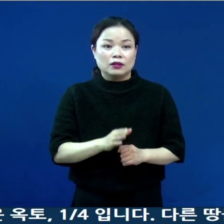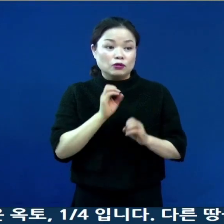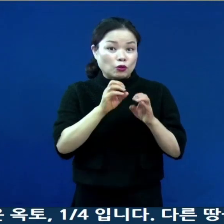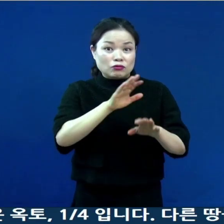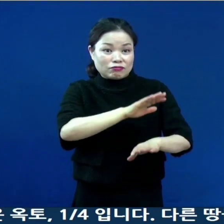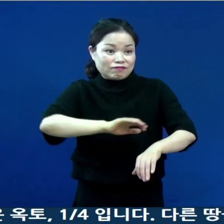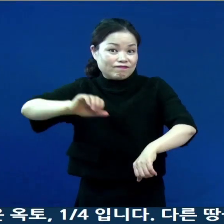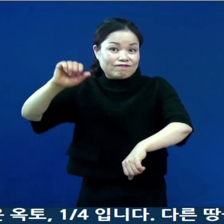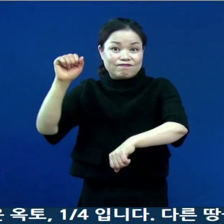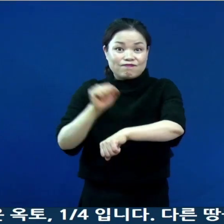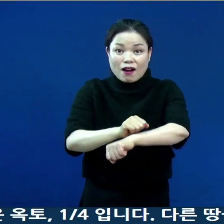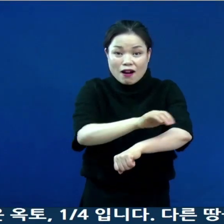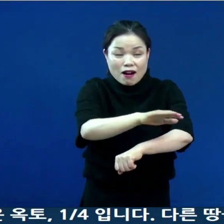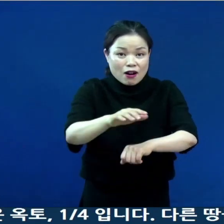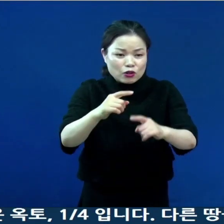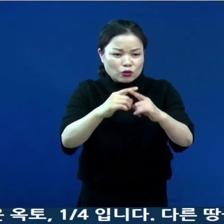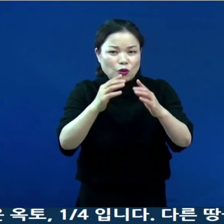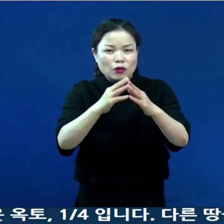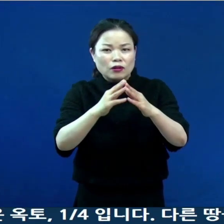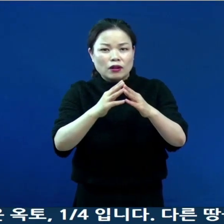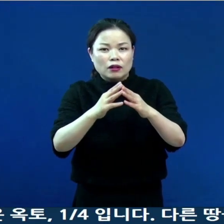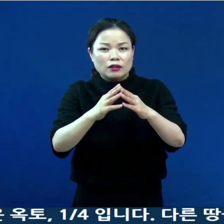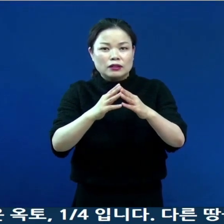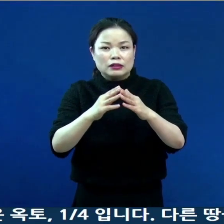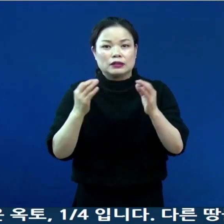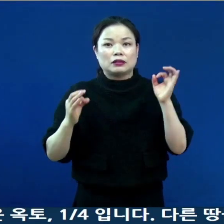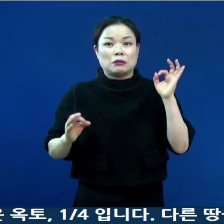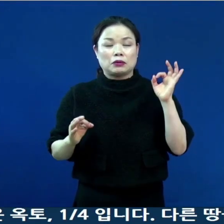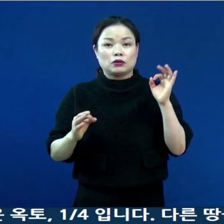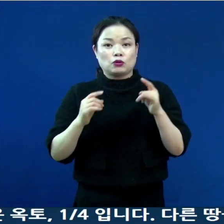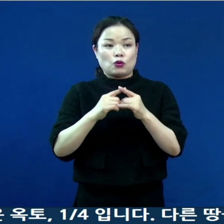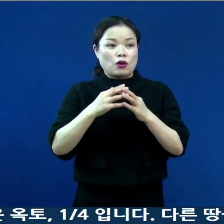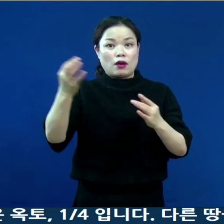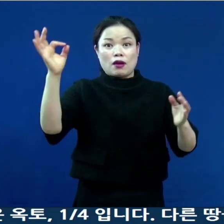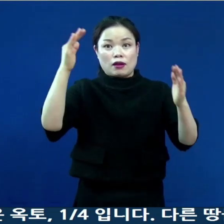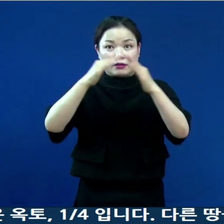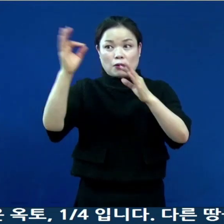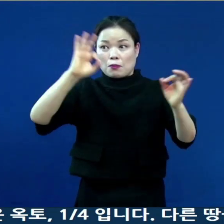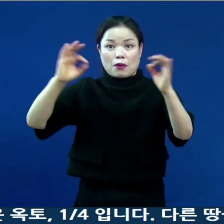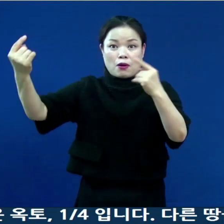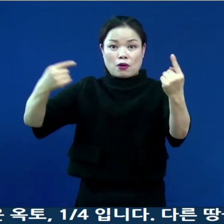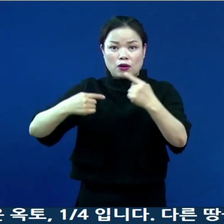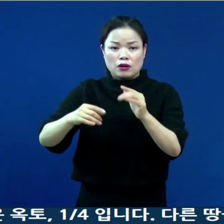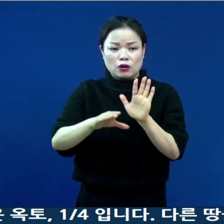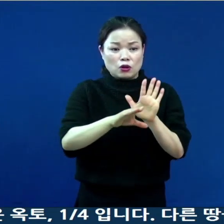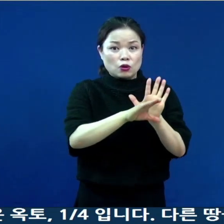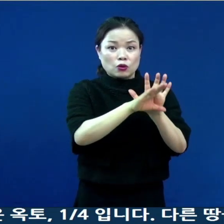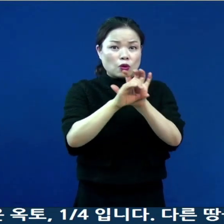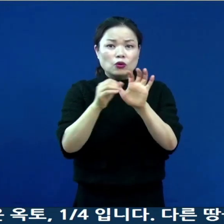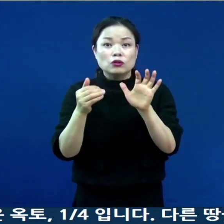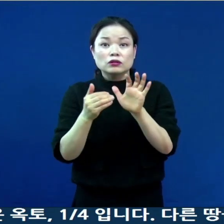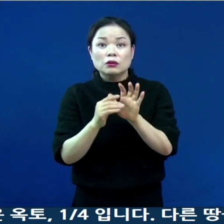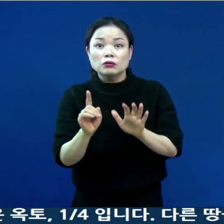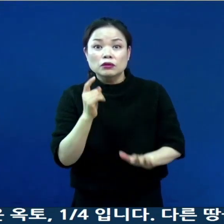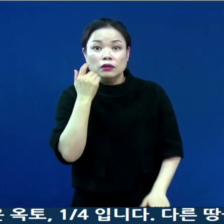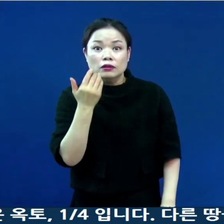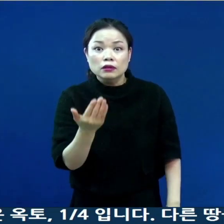됐어요. 그리고 교회가 가만히 있어도 성도들이 교회로 찾아왔습니다. 여러분, 코로나 끝나면 어떻게 될 것 같아요?